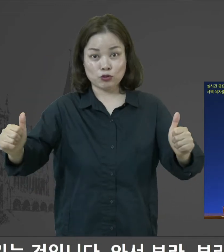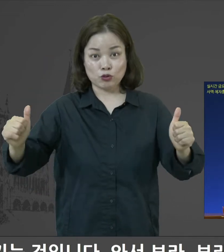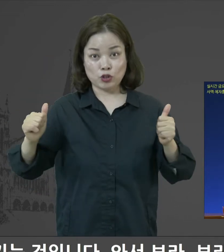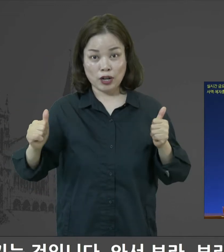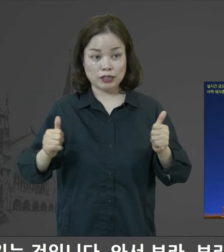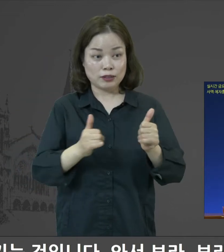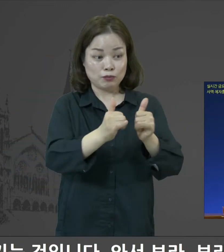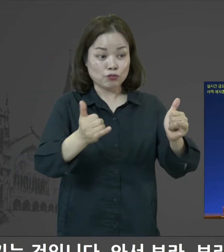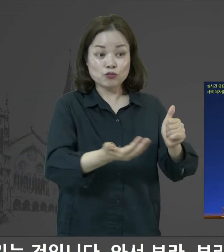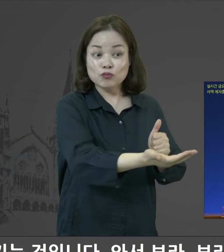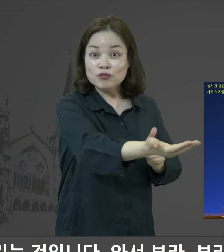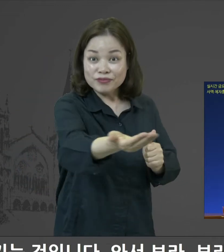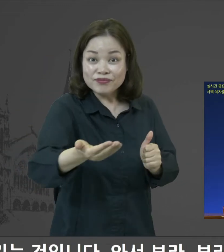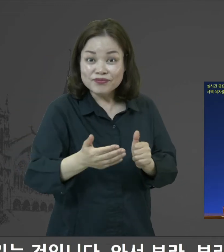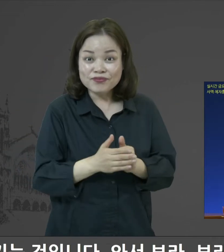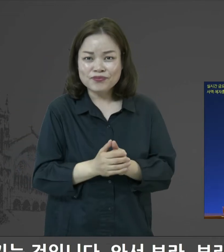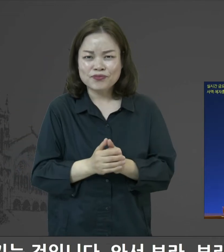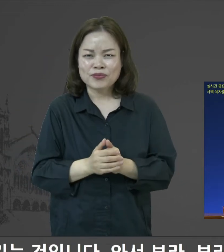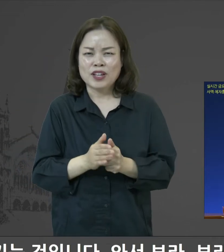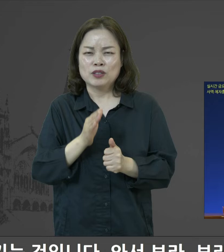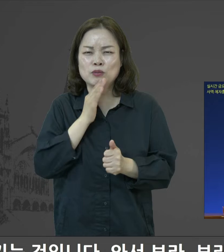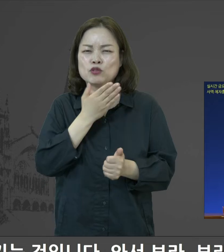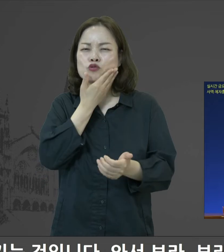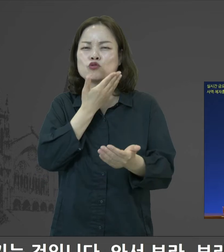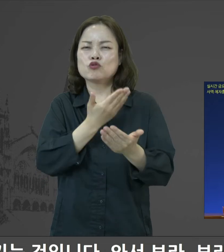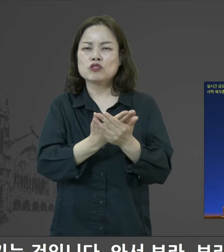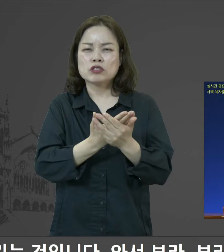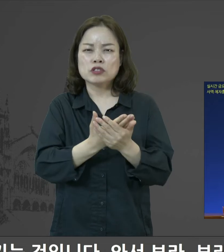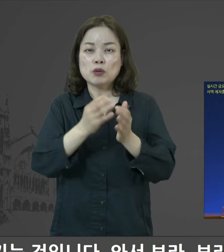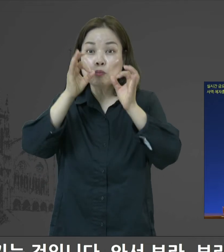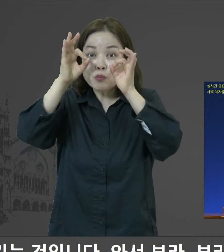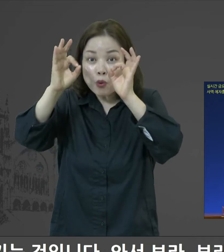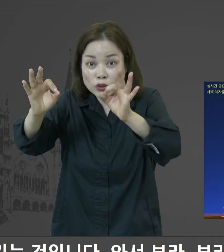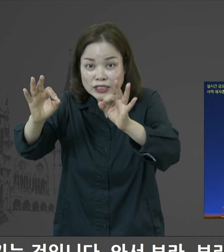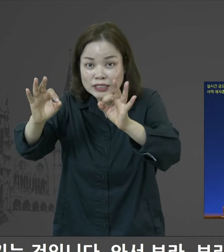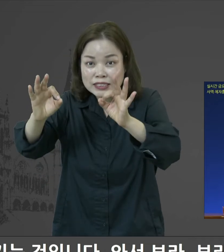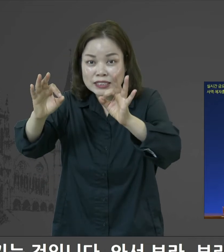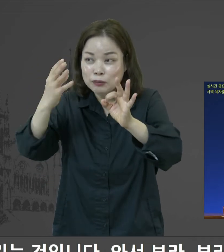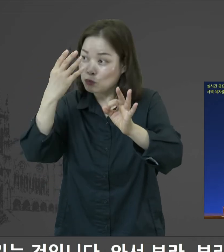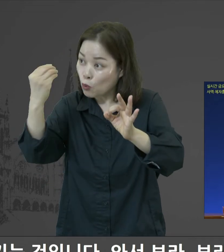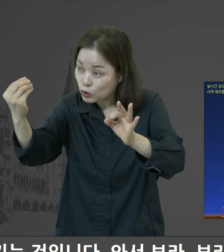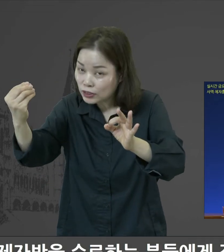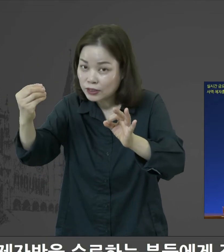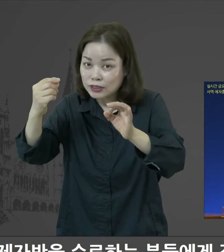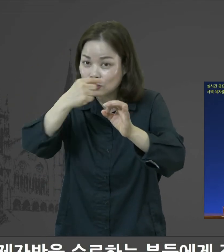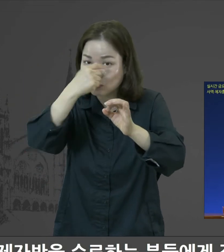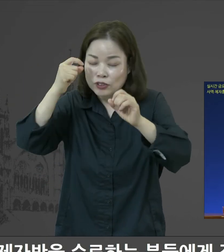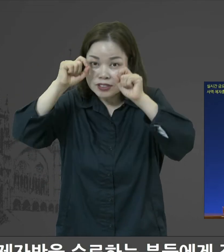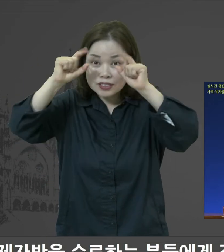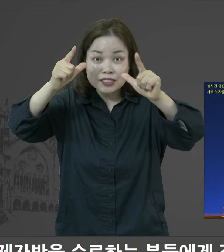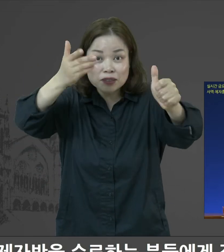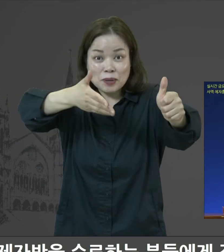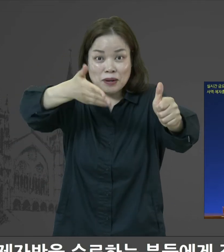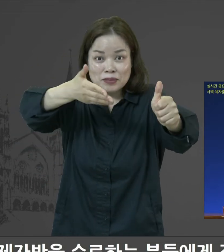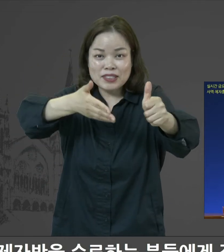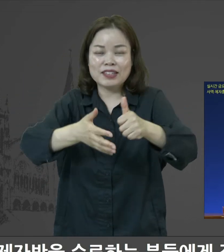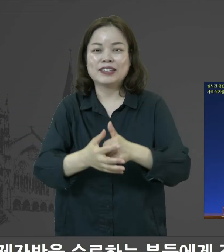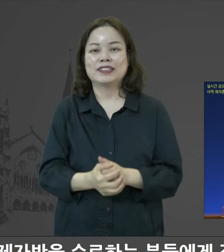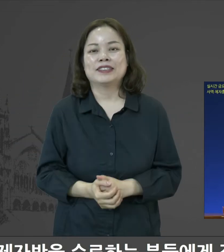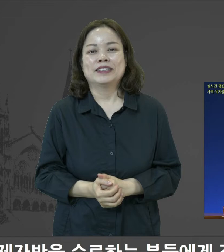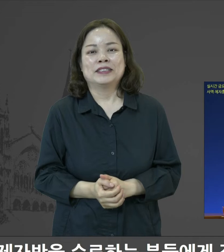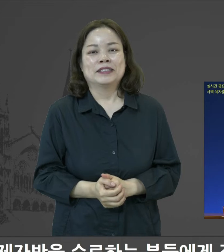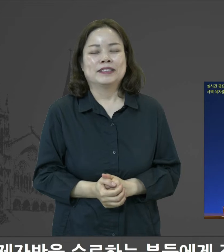분들에게 여러분 정말 중요한 것을 볼 수 있는 시각이 열리기를 주의 이름으로 축원합니다.